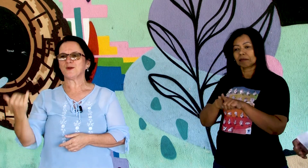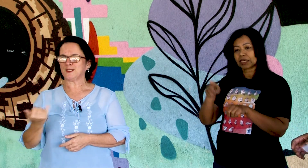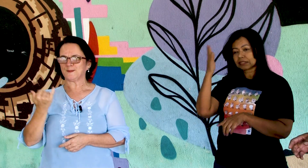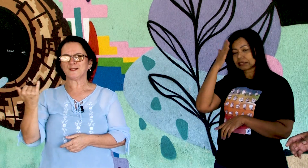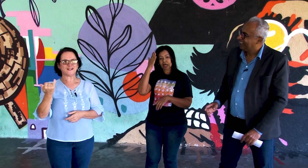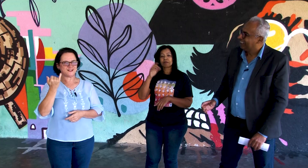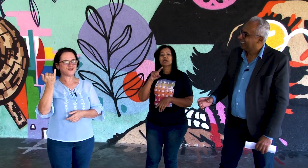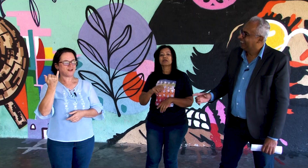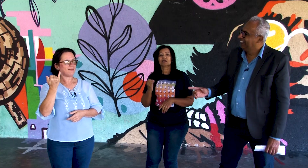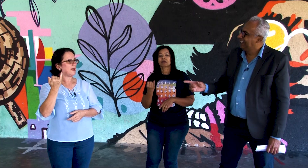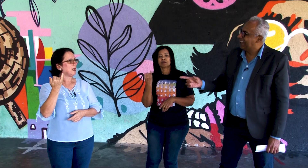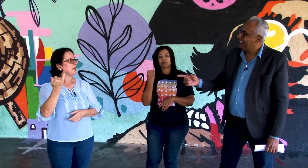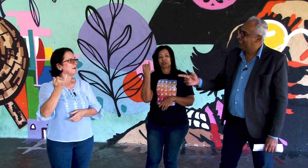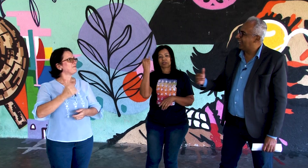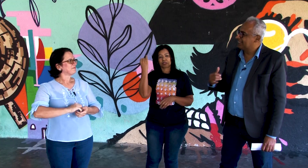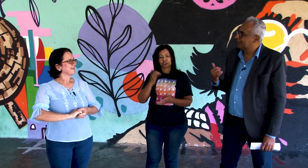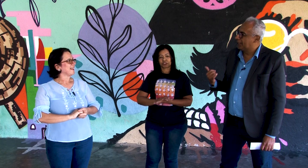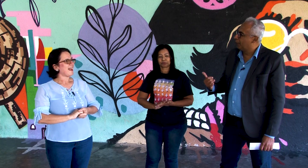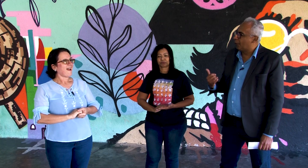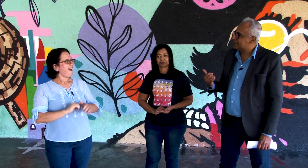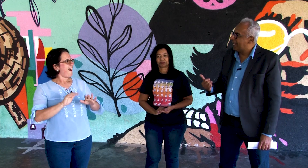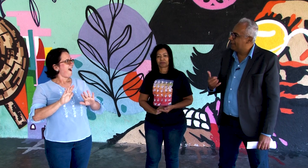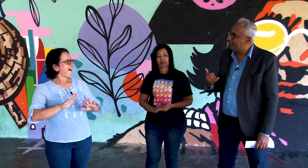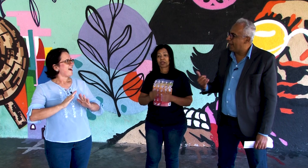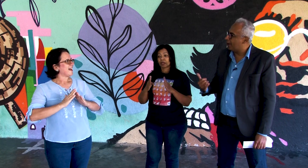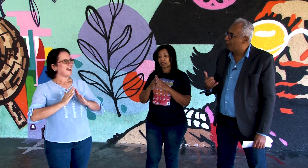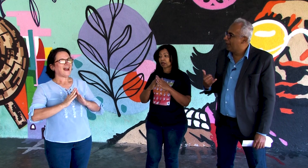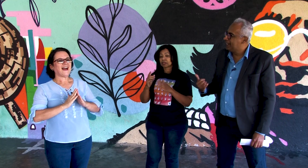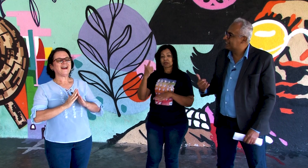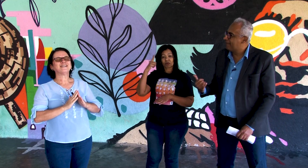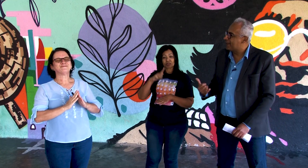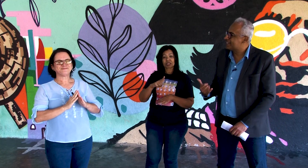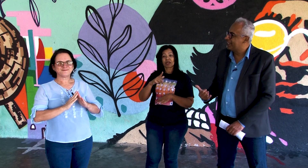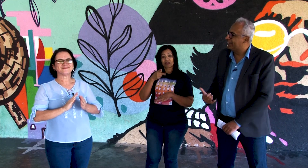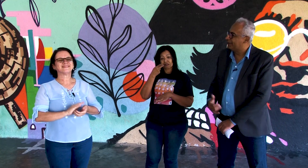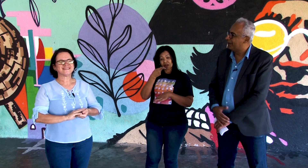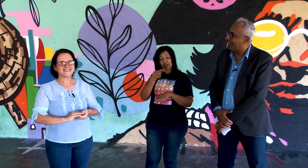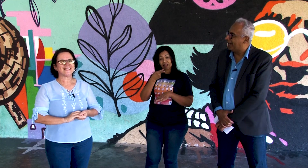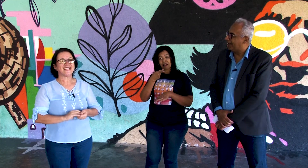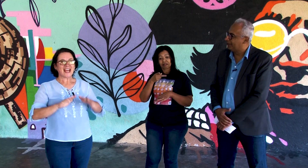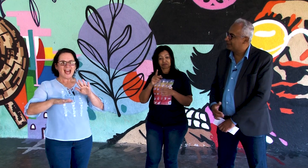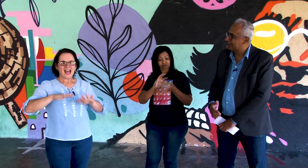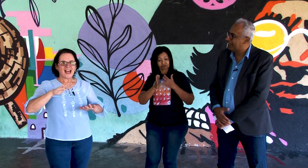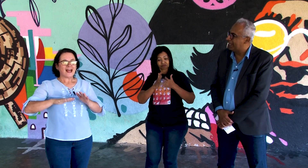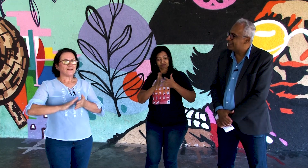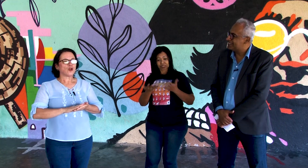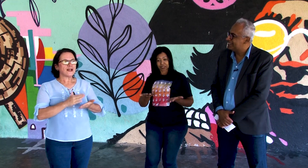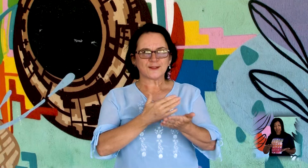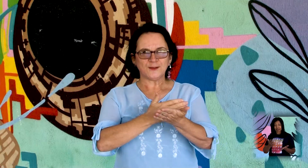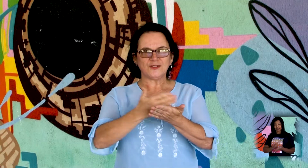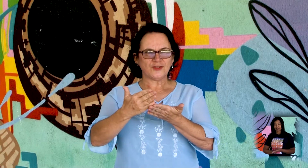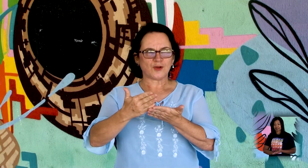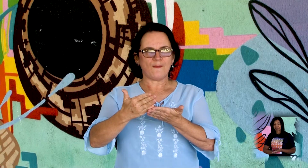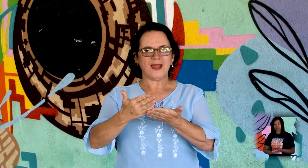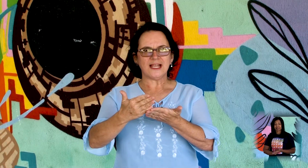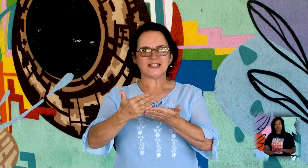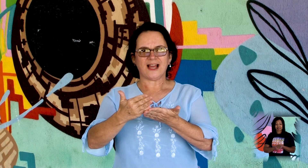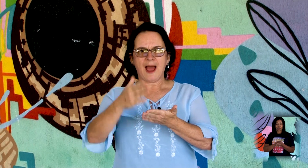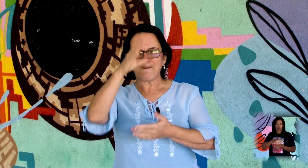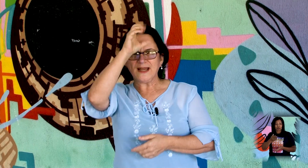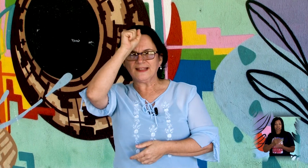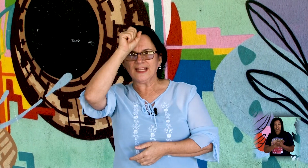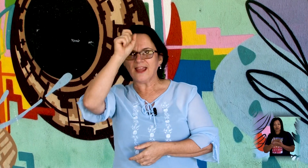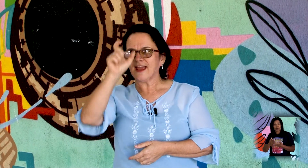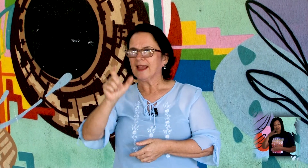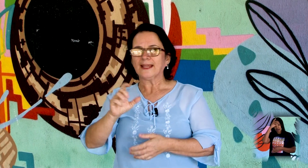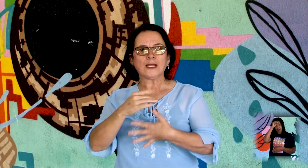que é muito importante. E né? em casa você não consegue falar com ele sem fazer os sinais? Nós, quando a gente começa